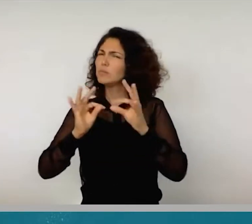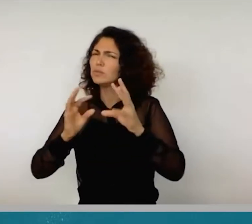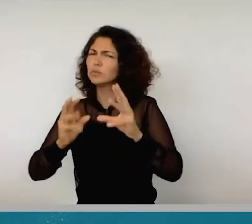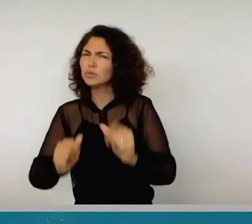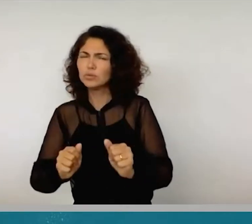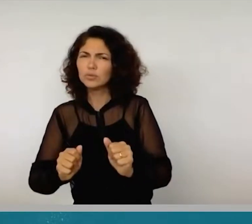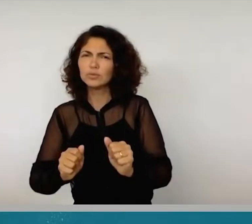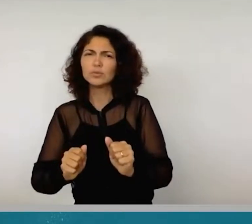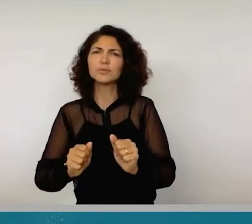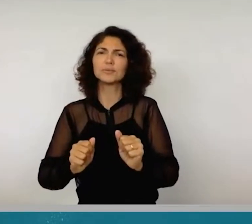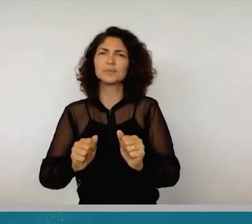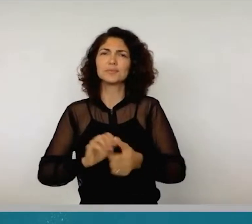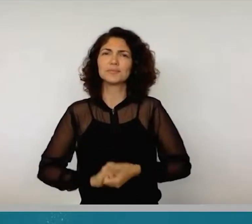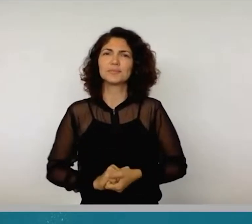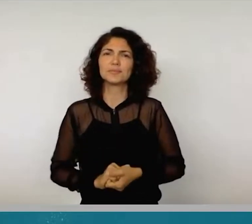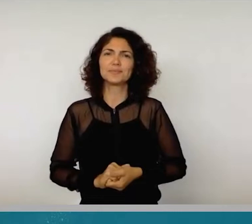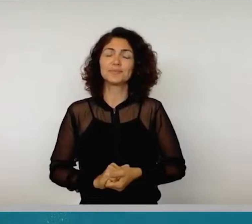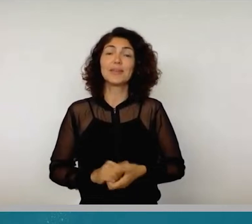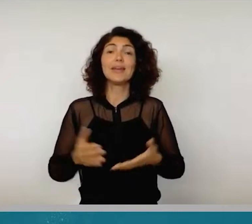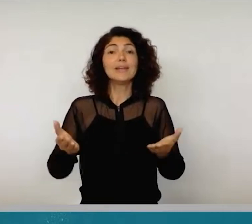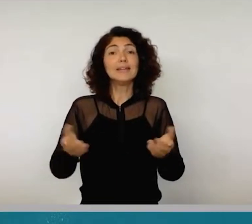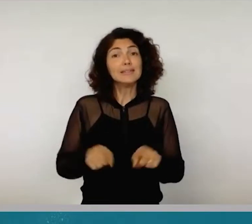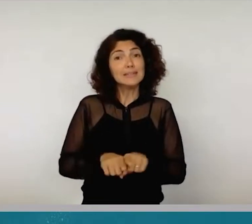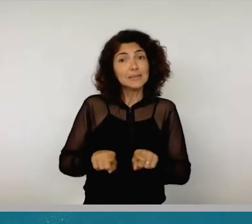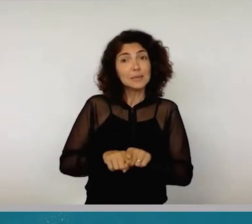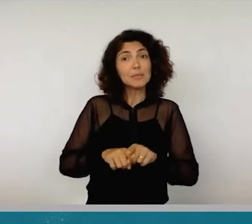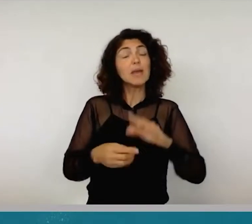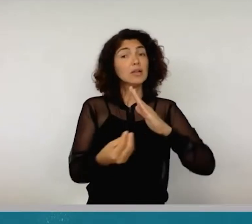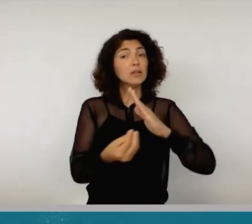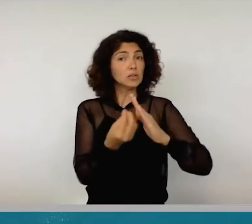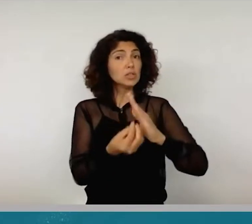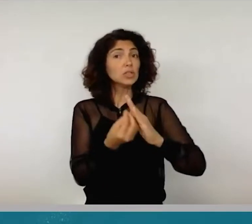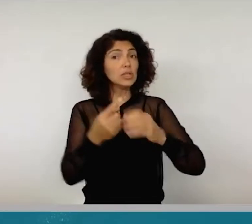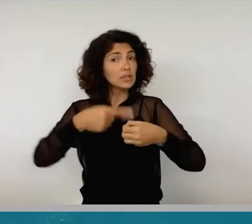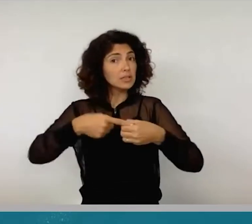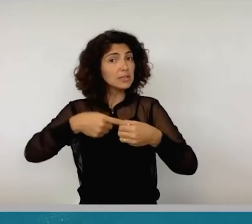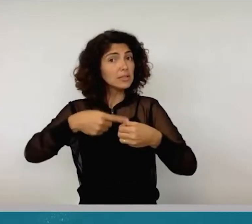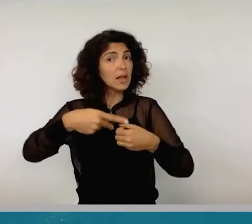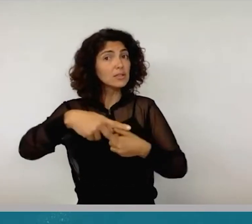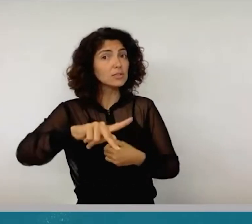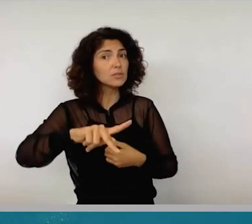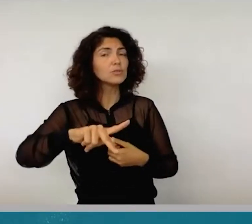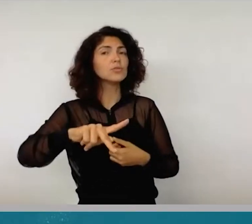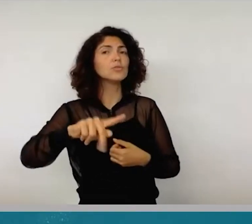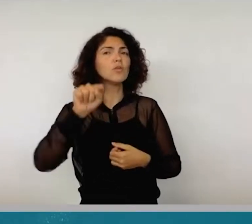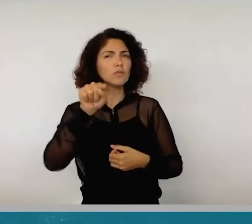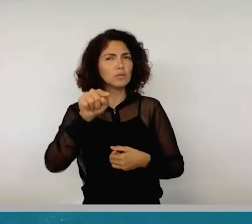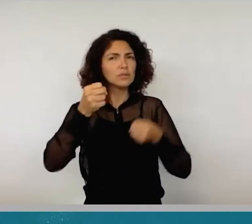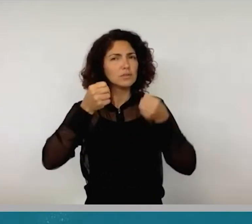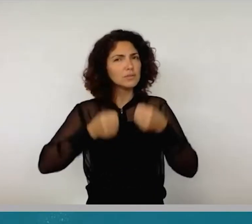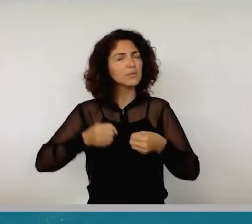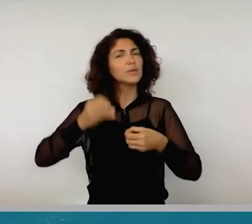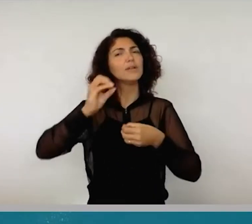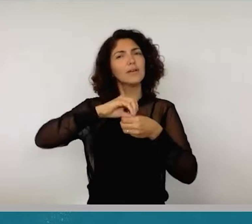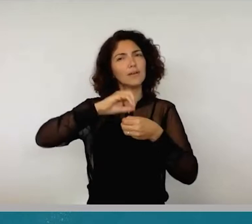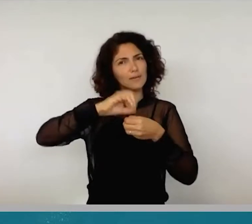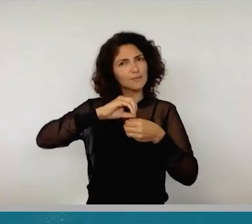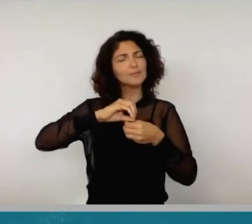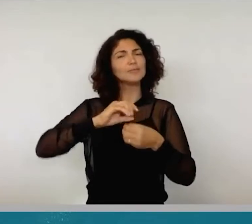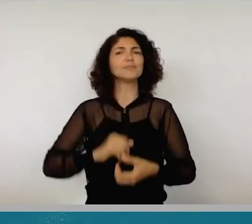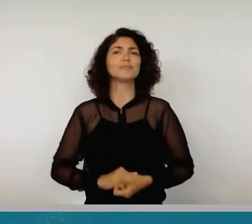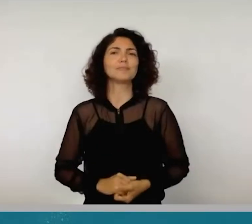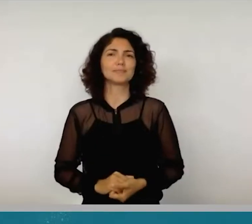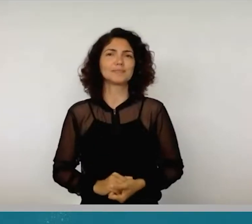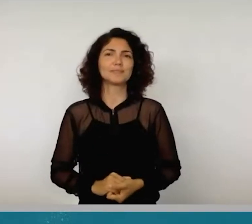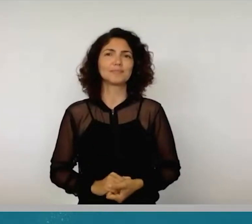sua própria igreja, da igreja da sua localidade, né, faça também as suas ofertas no dia